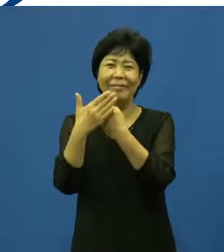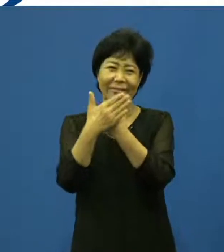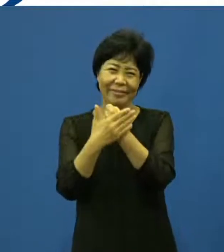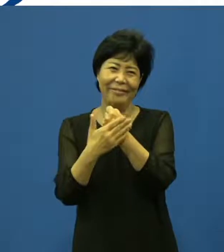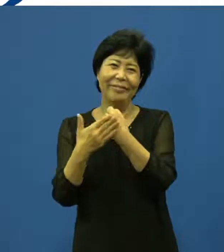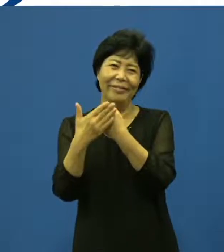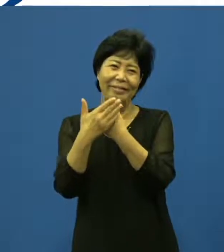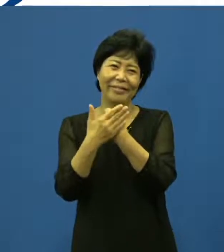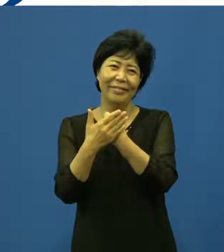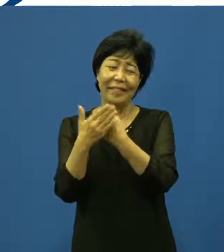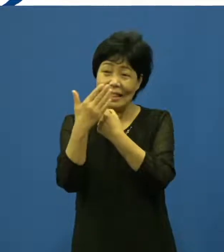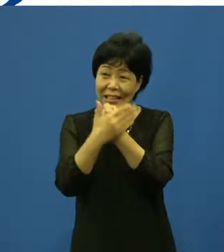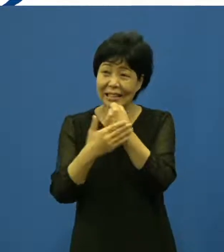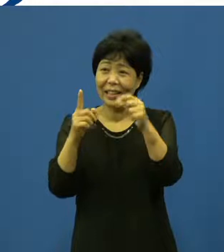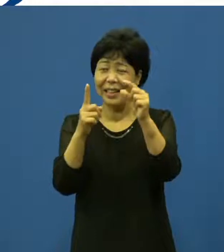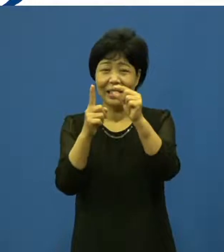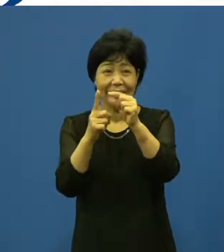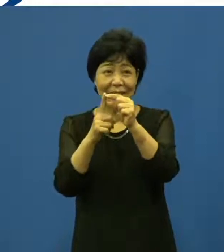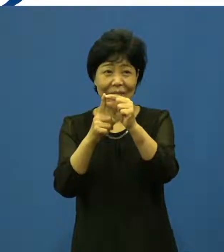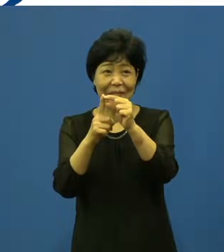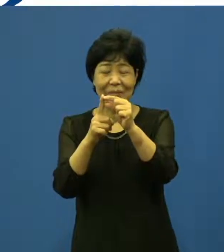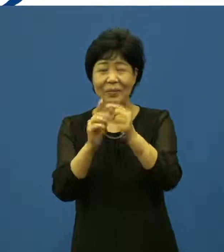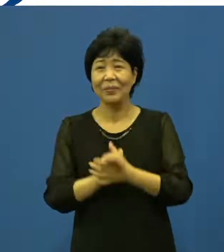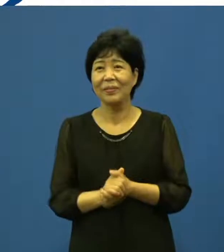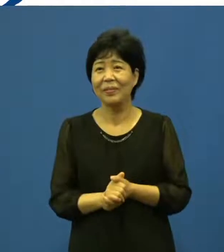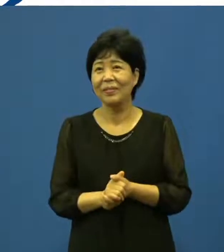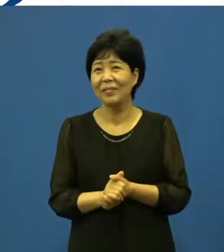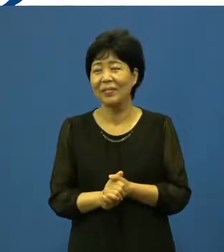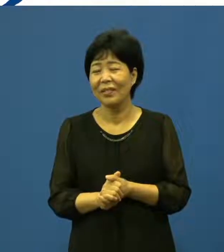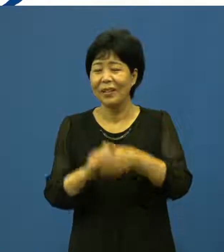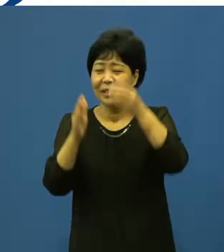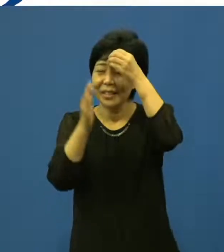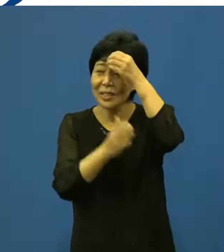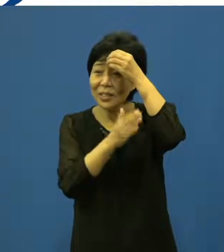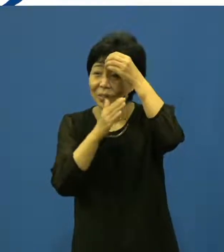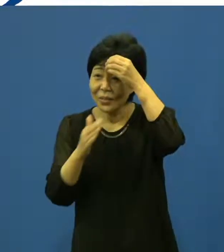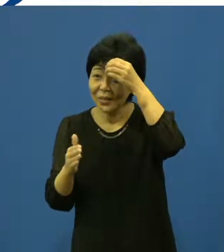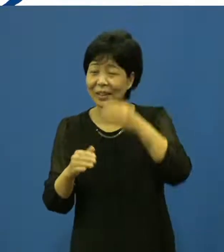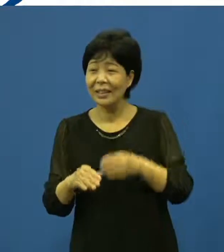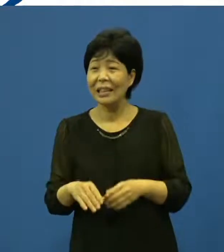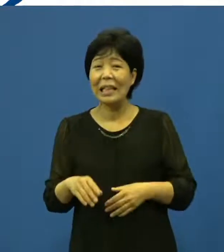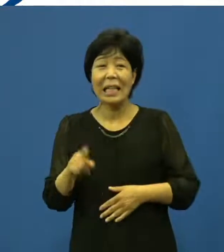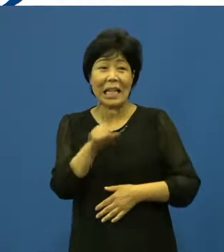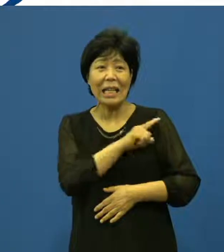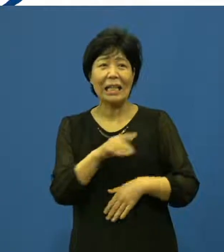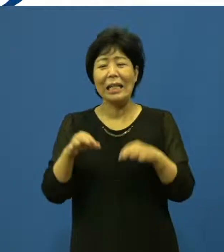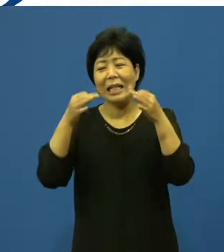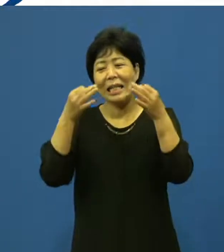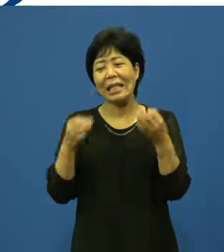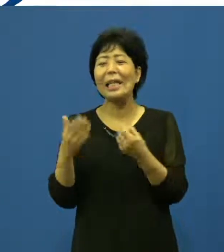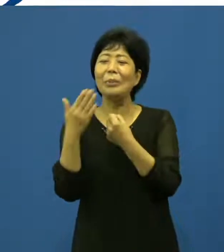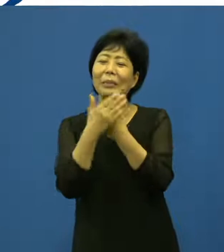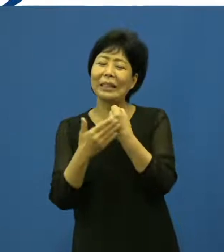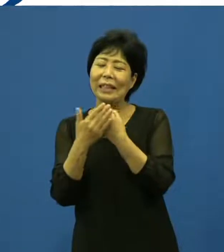있겠지만 은혜라는 단어 그리고 하여튼 우리 교회들도 보니까 김은혜, 박은혜, 최은혜,